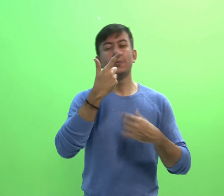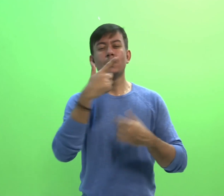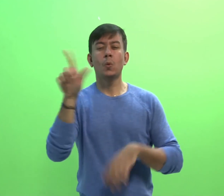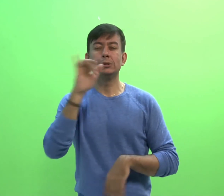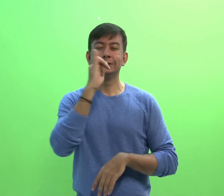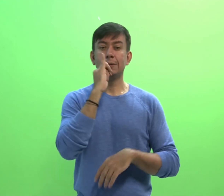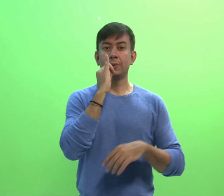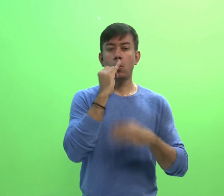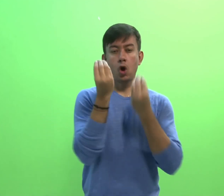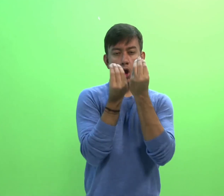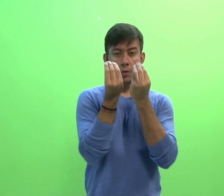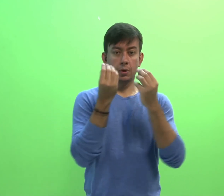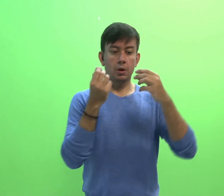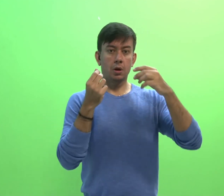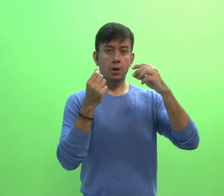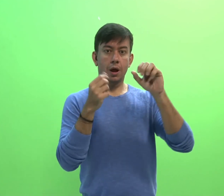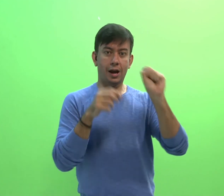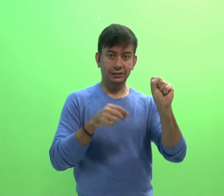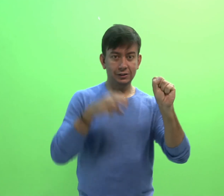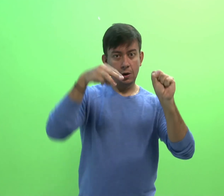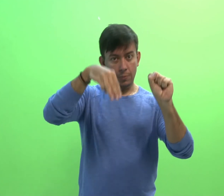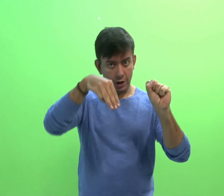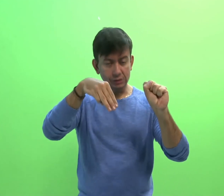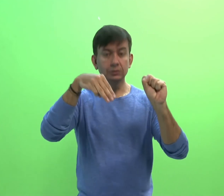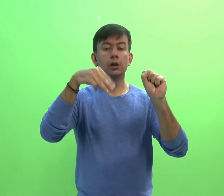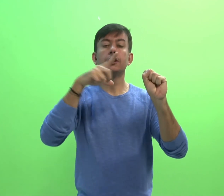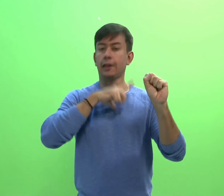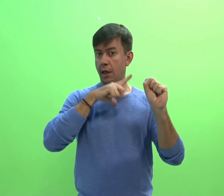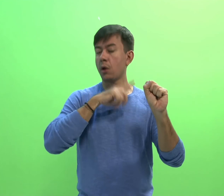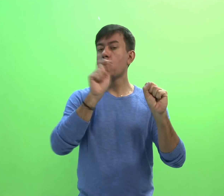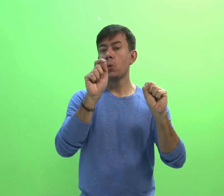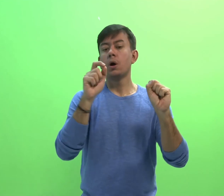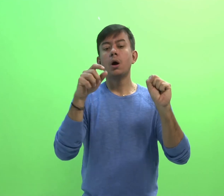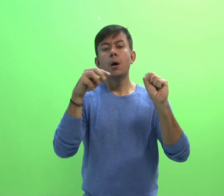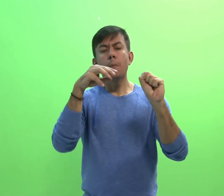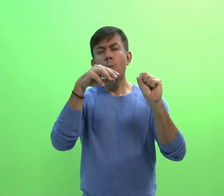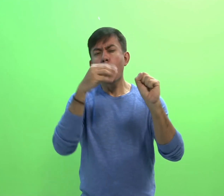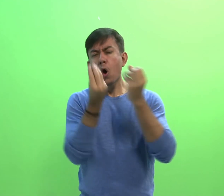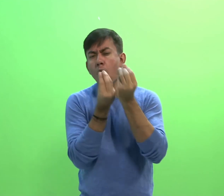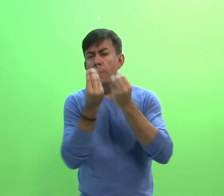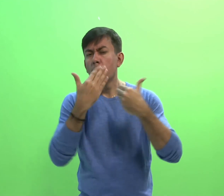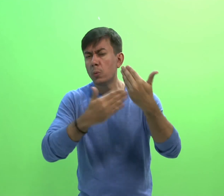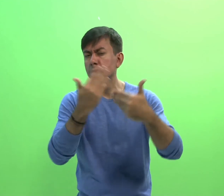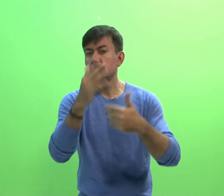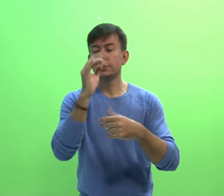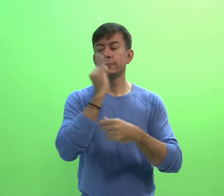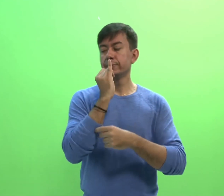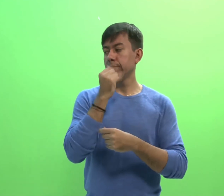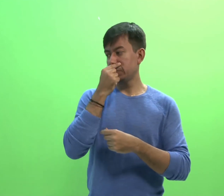exemplo de movimento e também tem no suspenso. Por exemplo, bom,